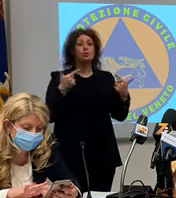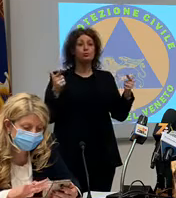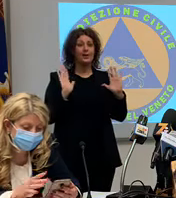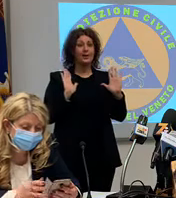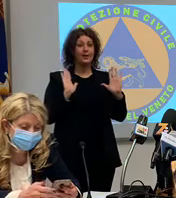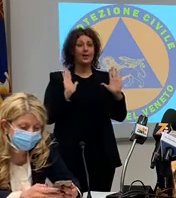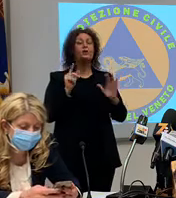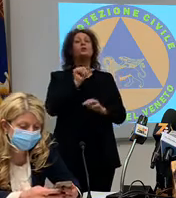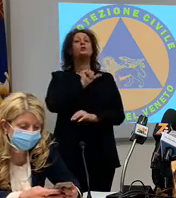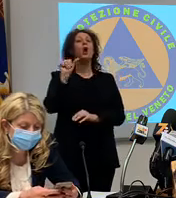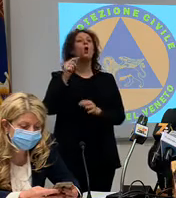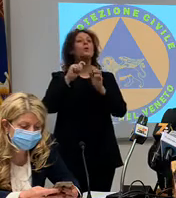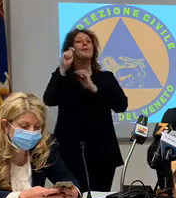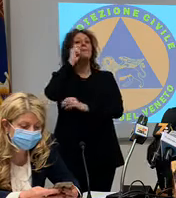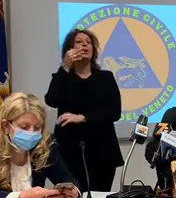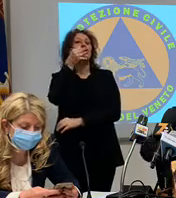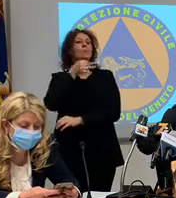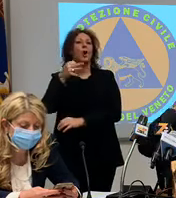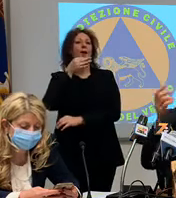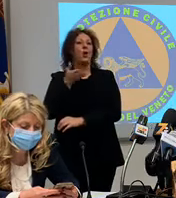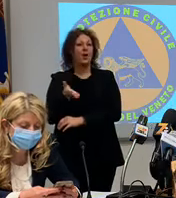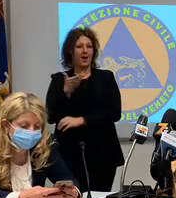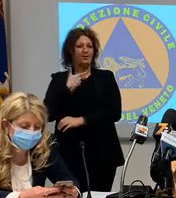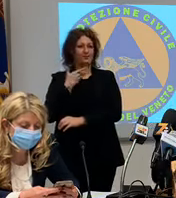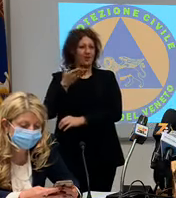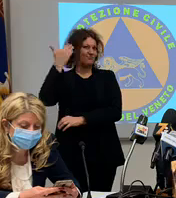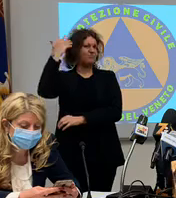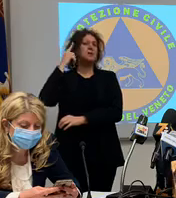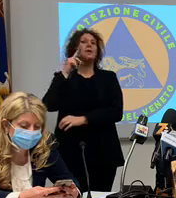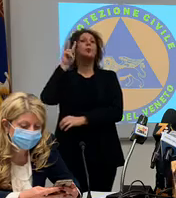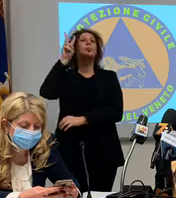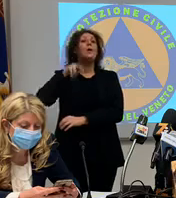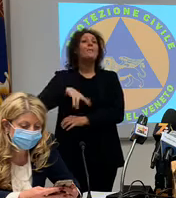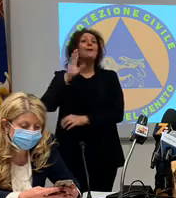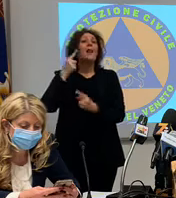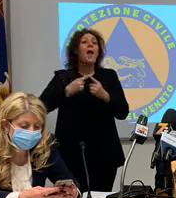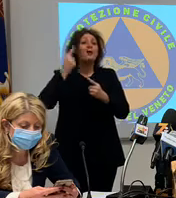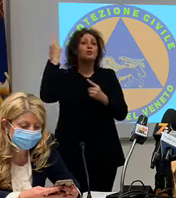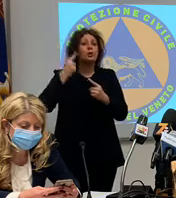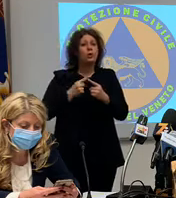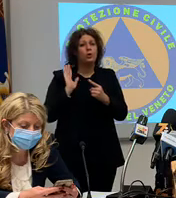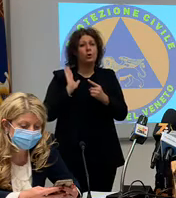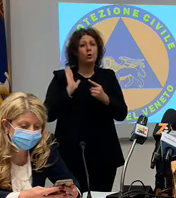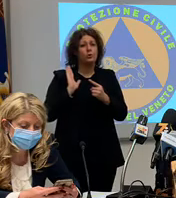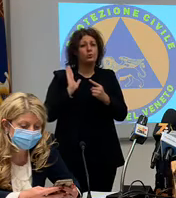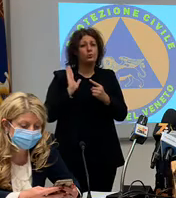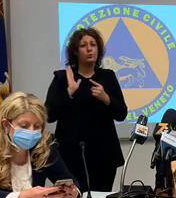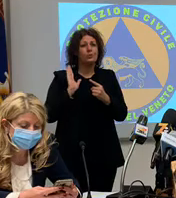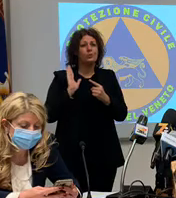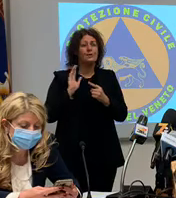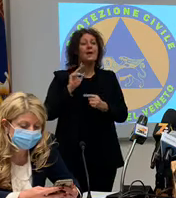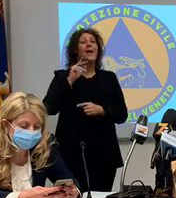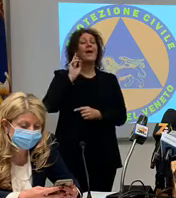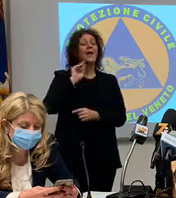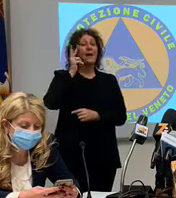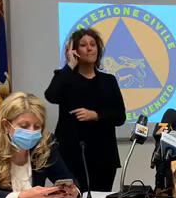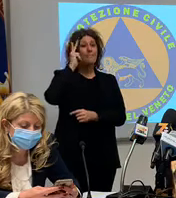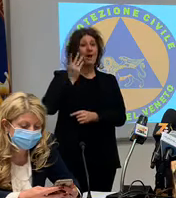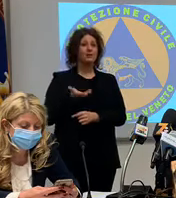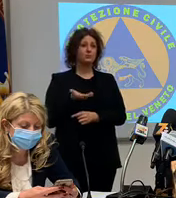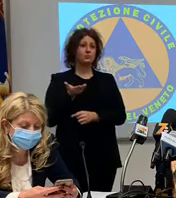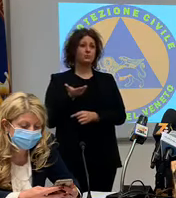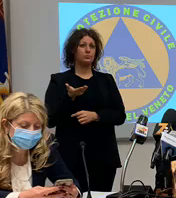giorno perché anche qui sento pontifico 2170 tamponi al giorno 21 marzo Andate a